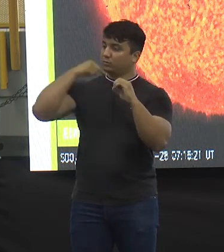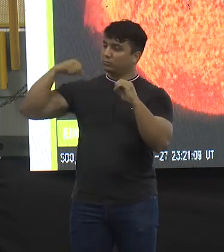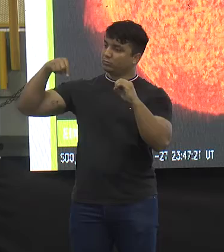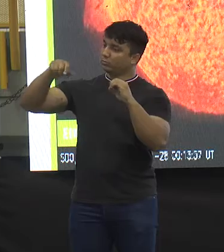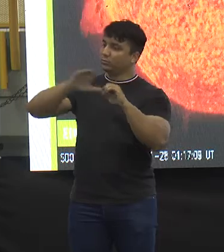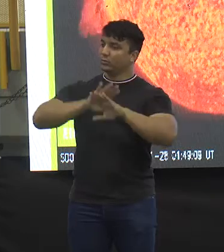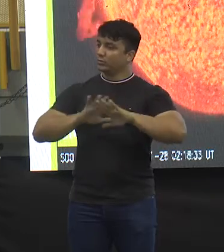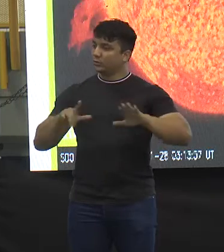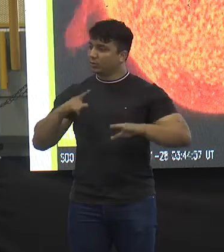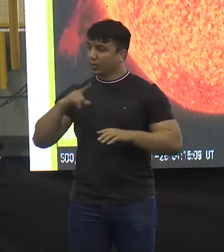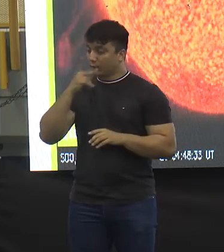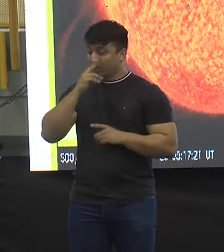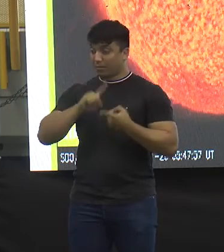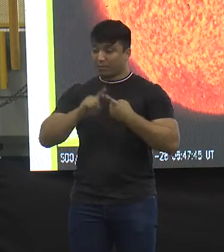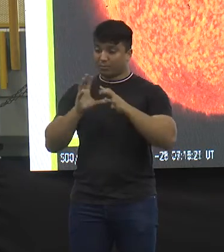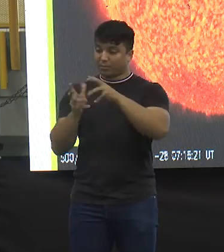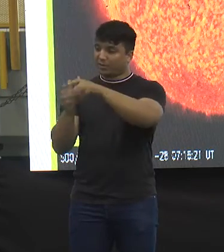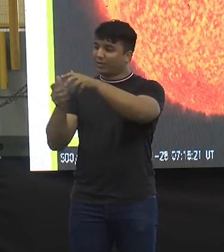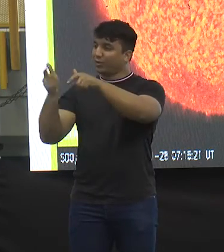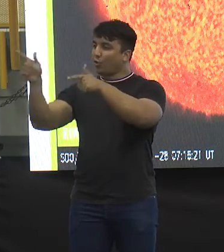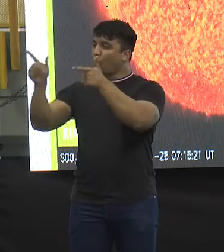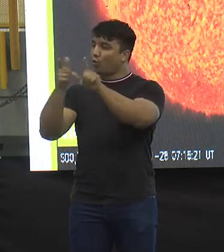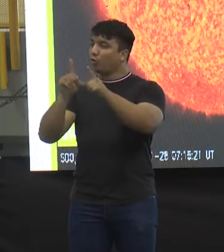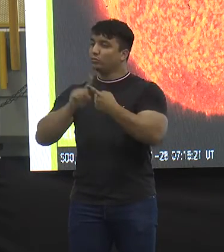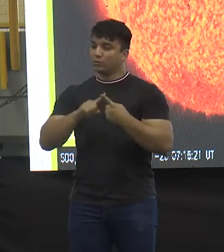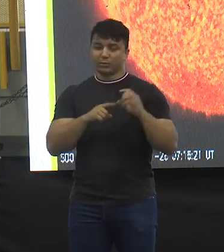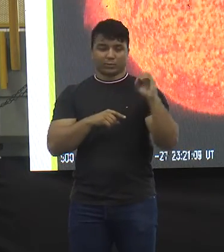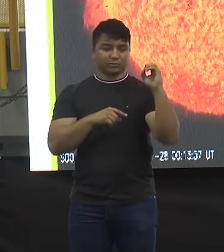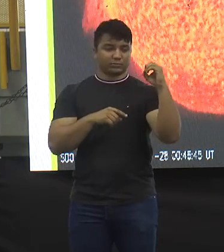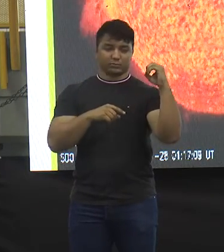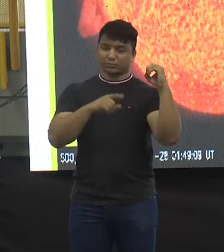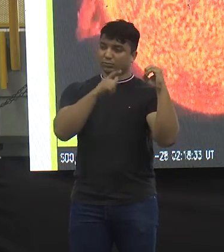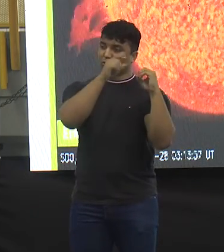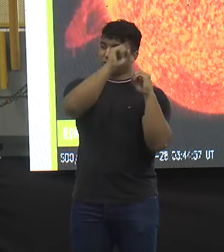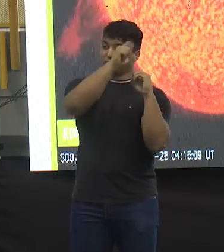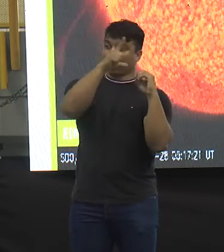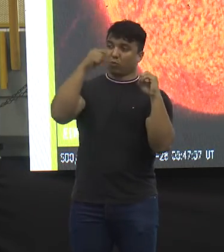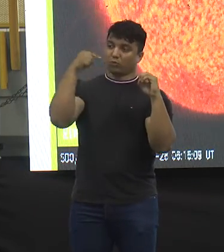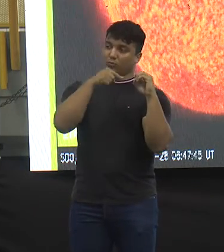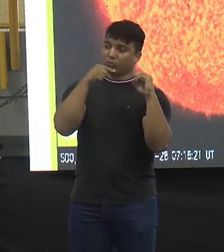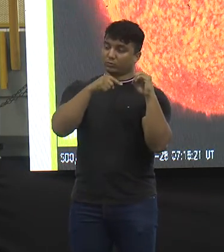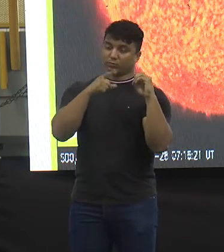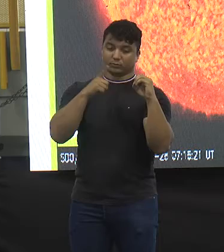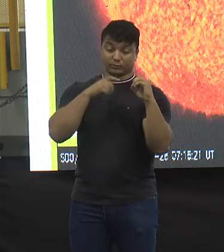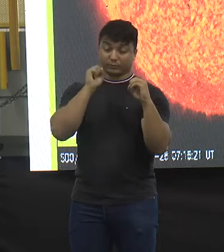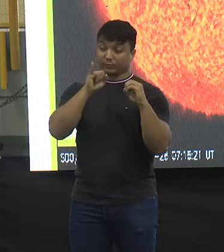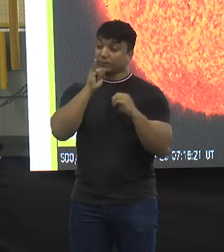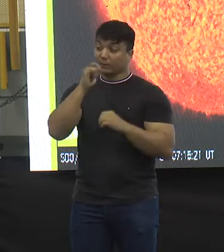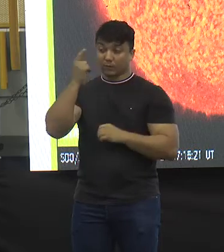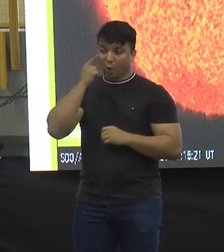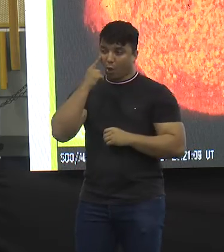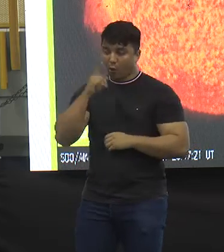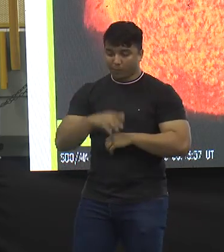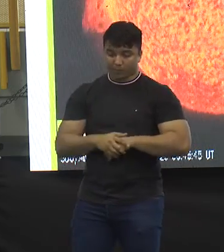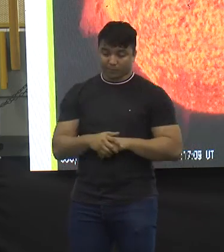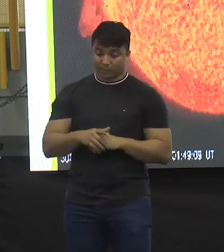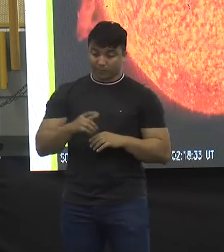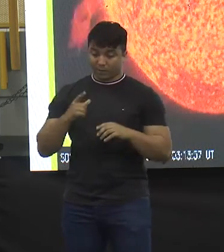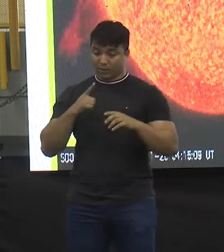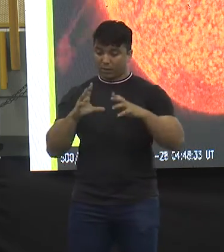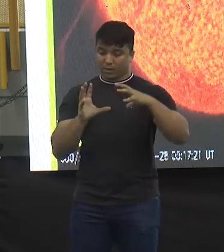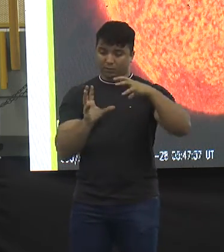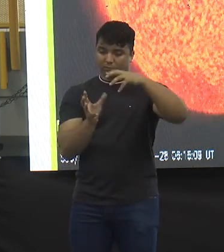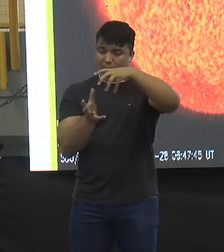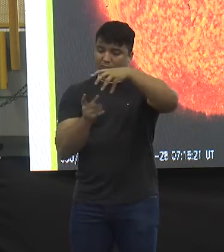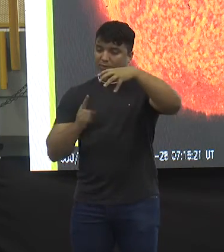que circulam em torno do Sol. Só que a Terra, se você fizer um eixo, um plano aí, o plano da